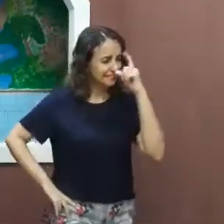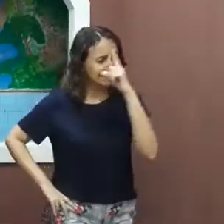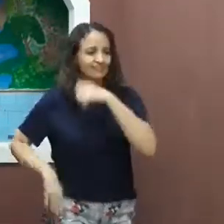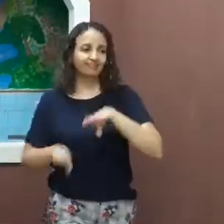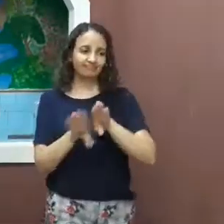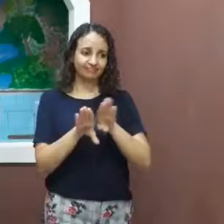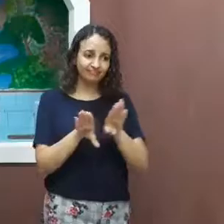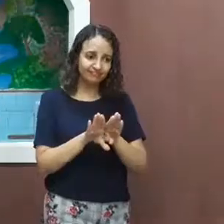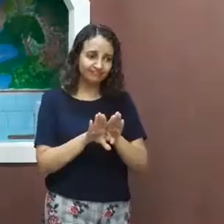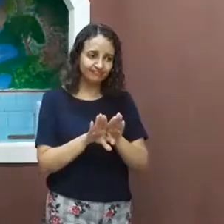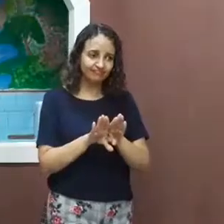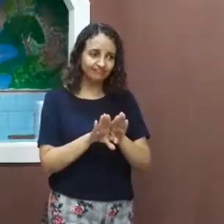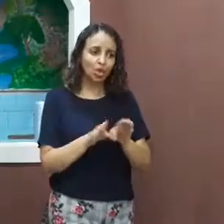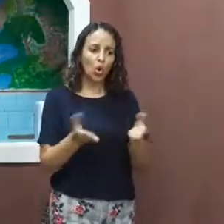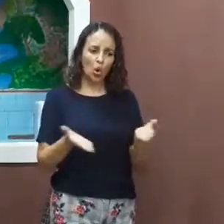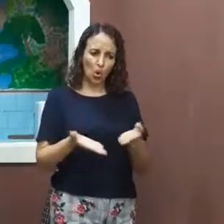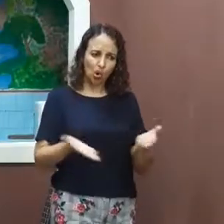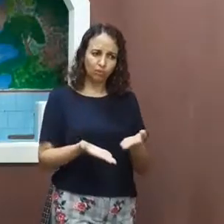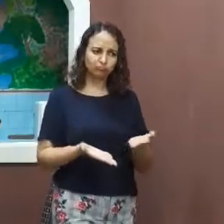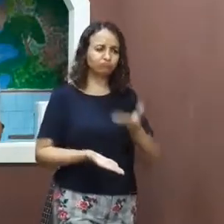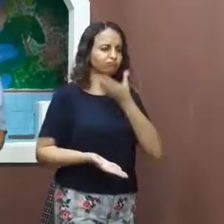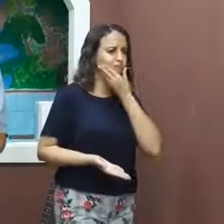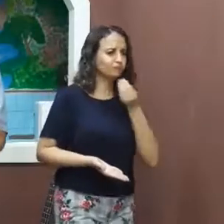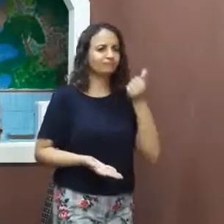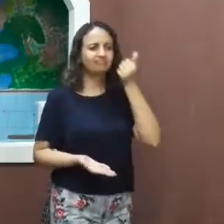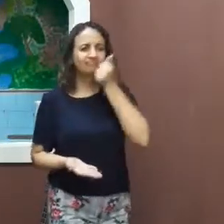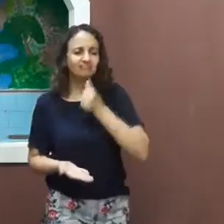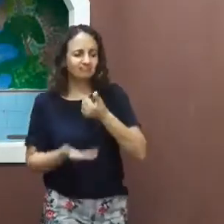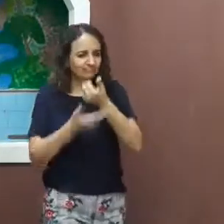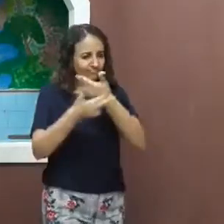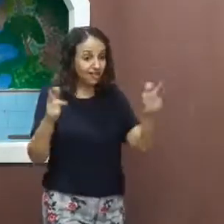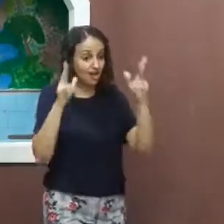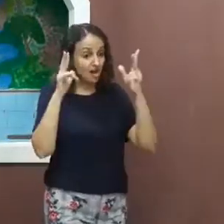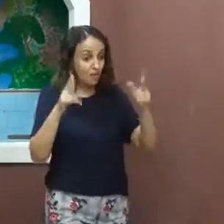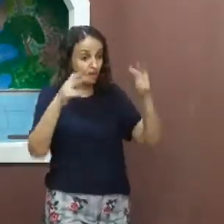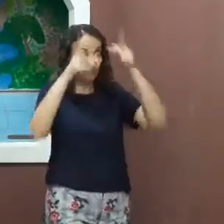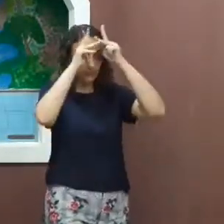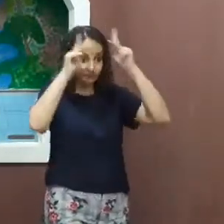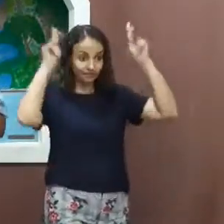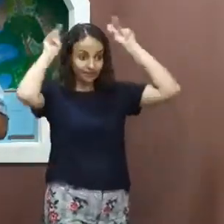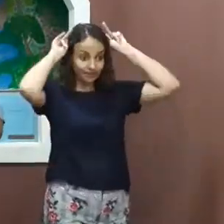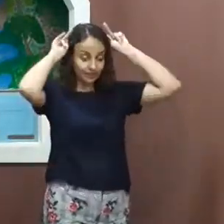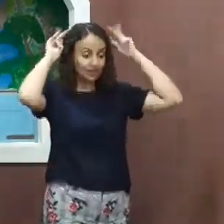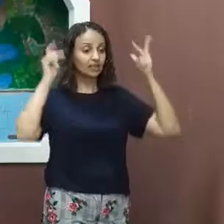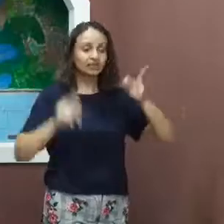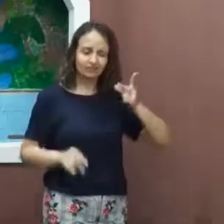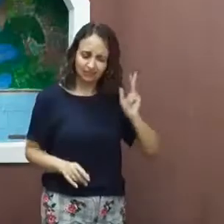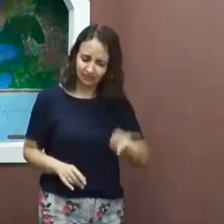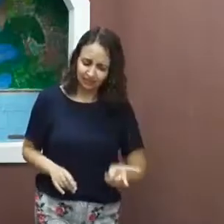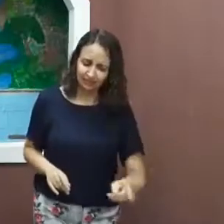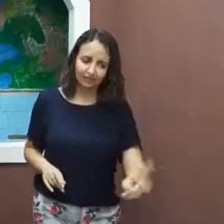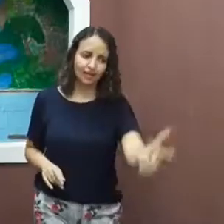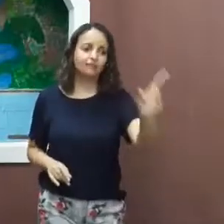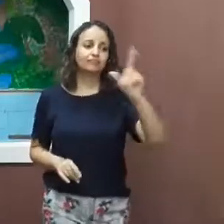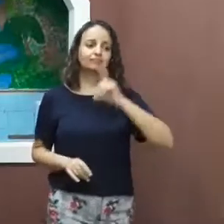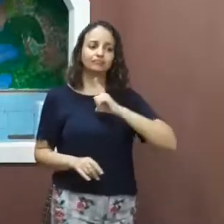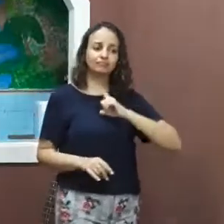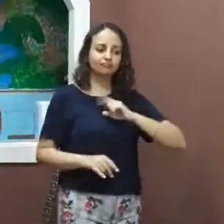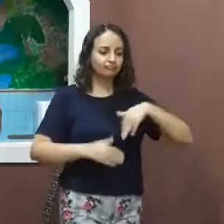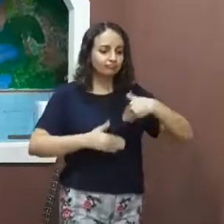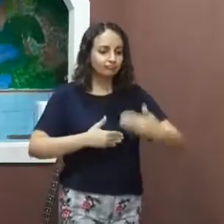muitos Herodes existem hoje. Porque cada vez, meu amigo e irmão,